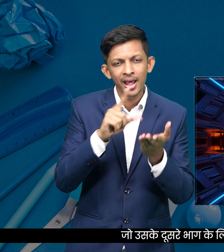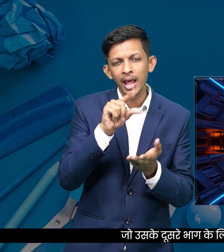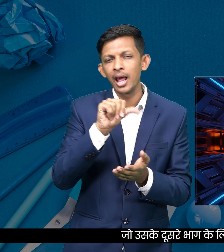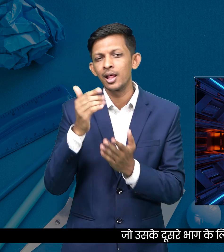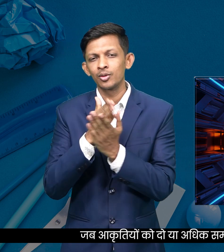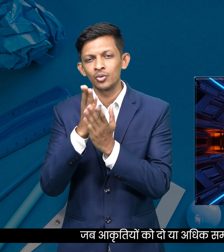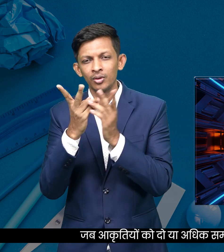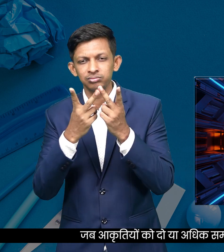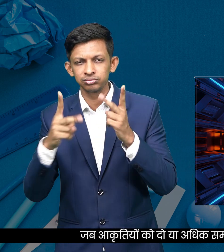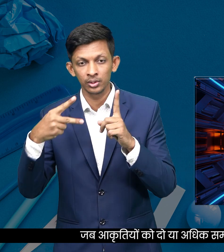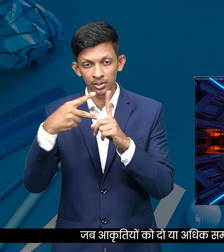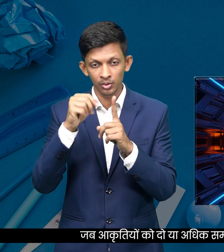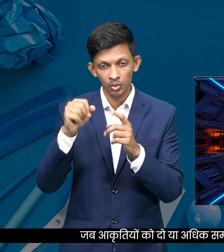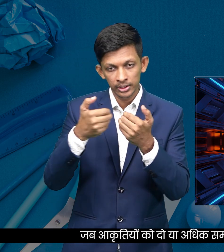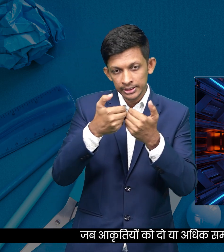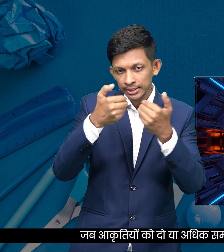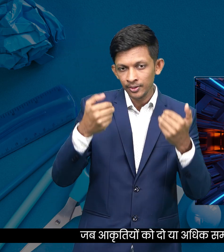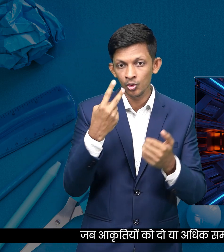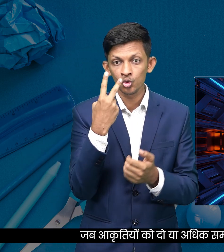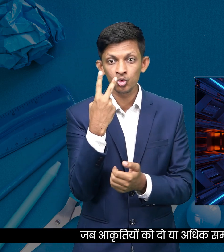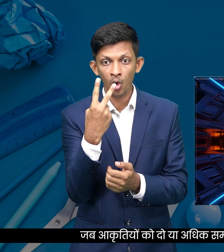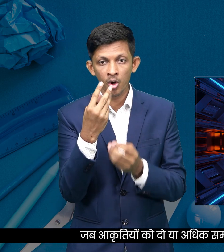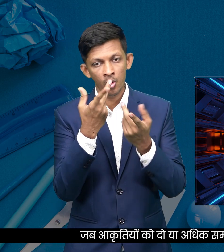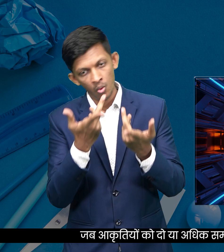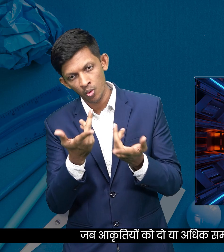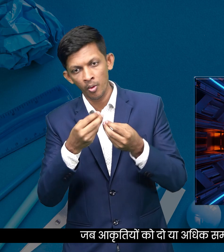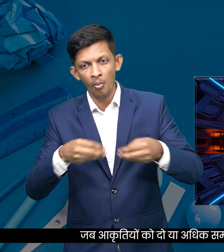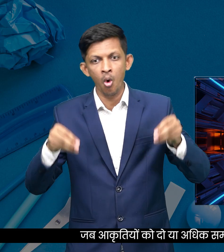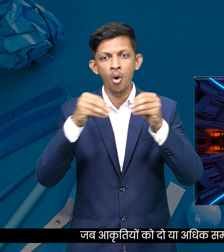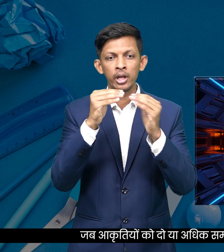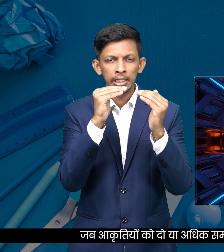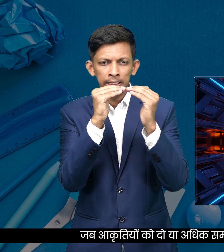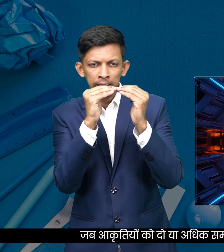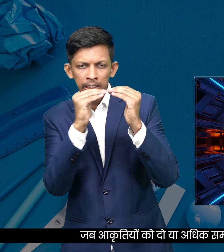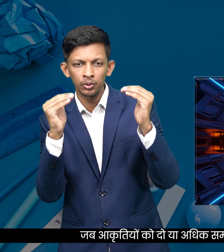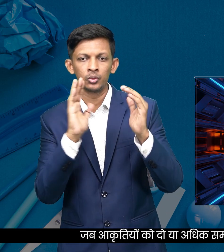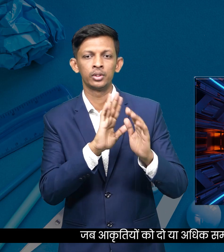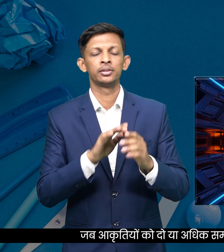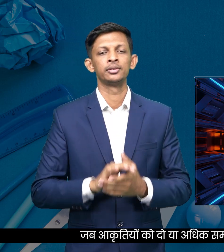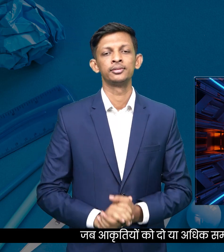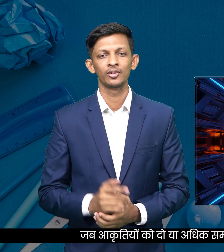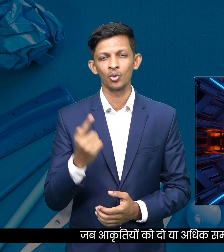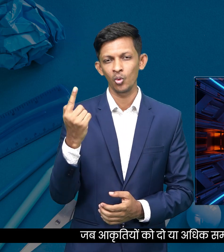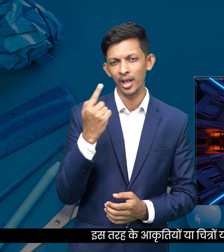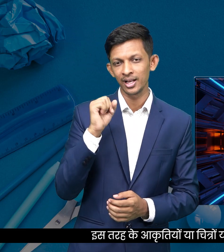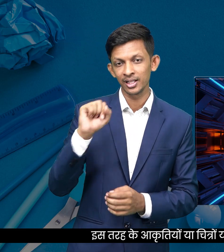है। जब आकृतियों को दो या अधिक समान भागों में विभाजित किया जाता है, इस तरह